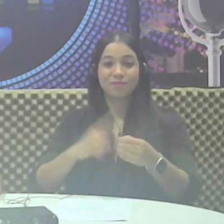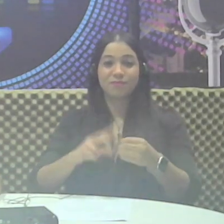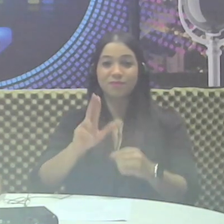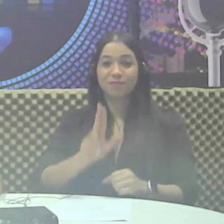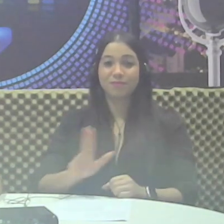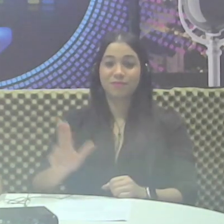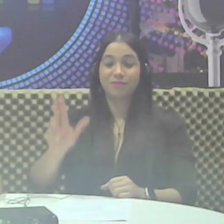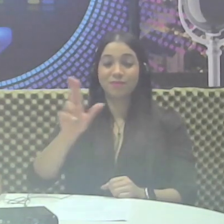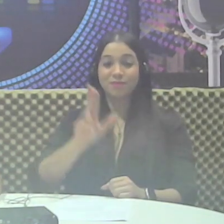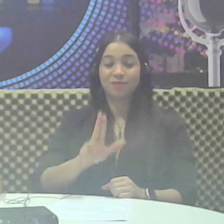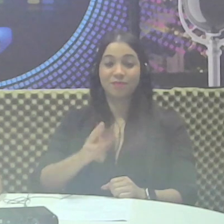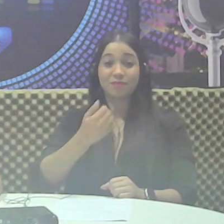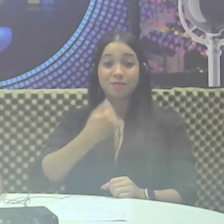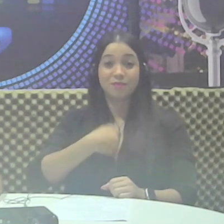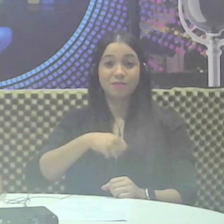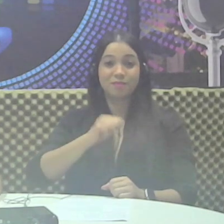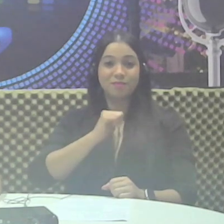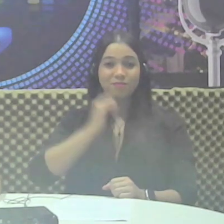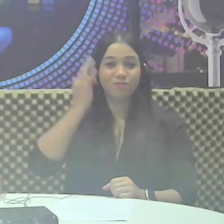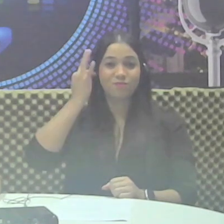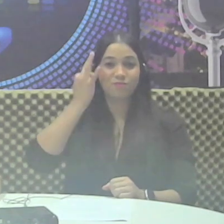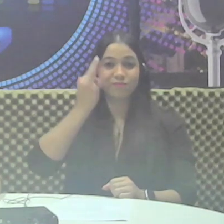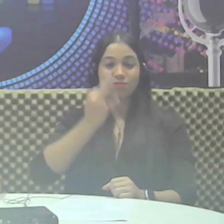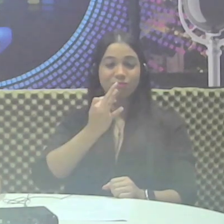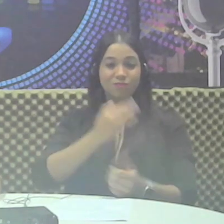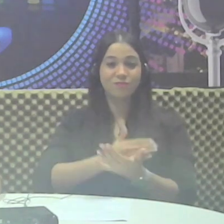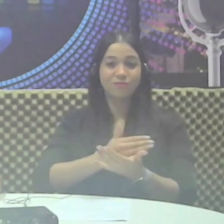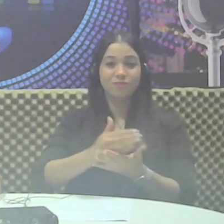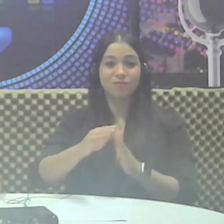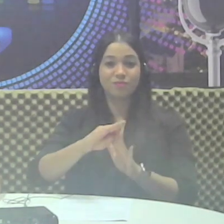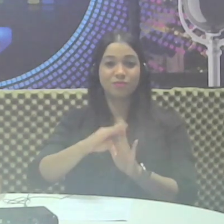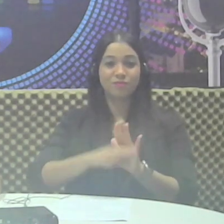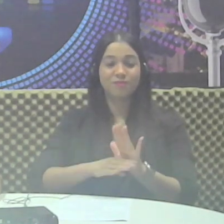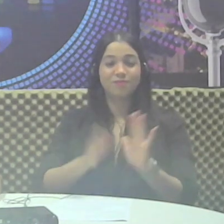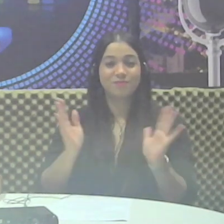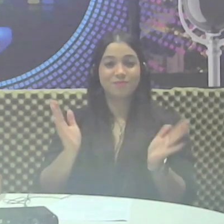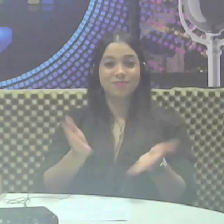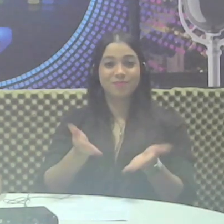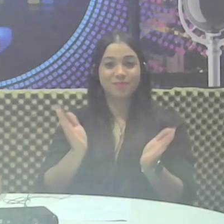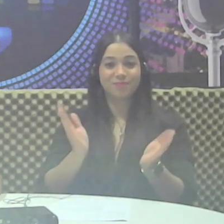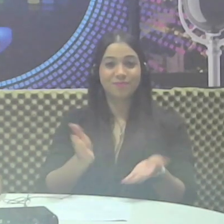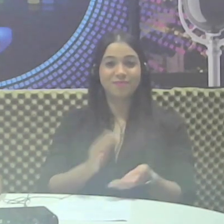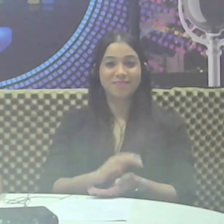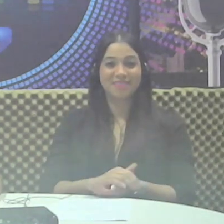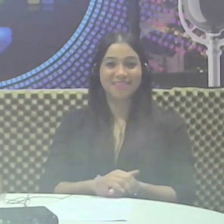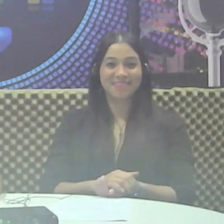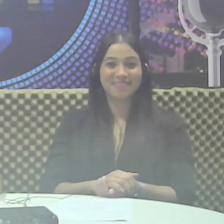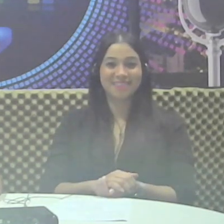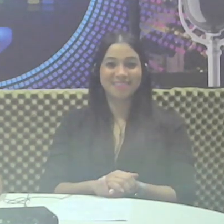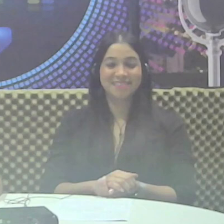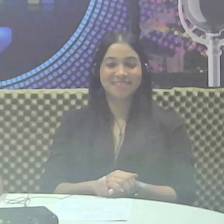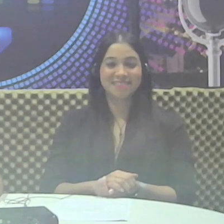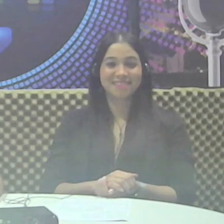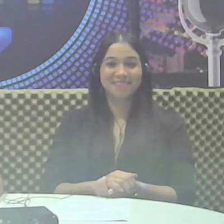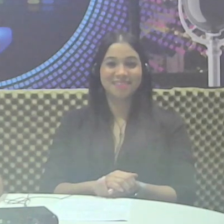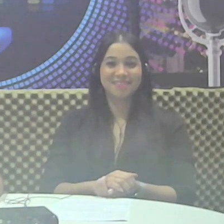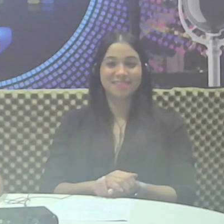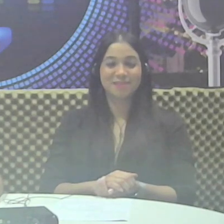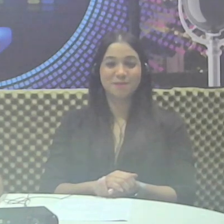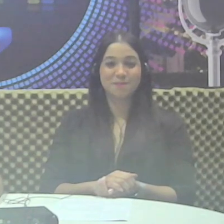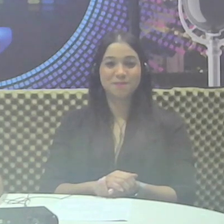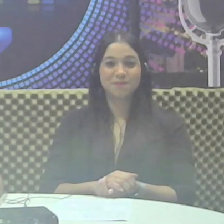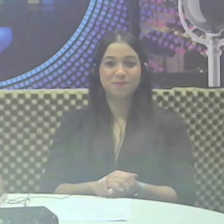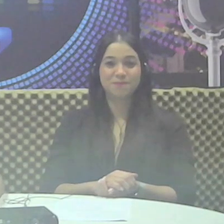de fato acontece em Uberlândia. Eu sou o Fernando Cássio e começamos com os destaques da edição de hoje.